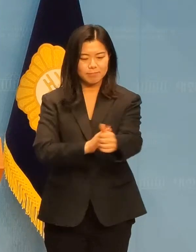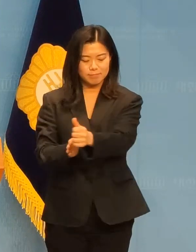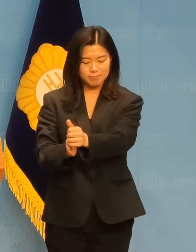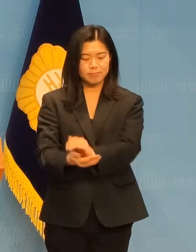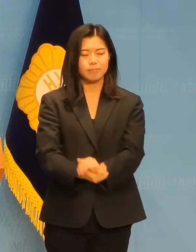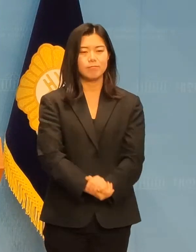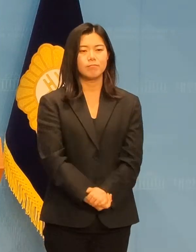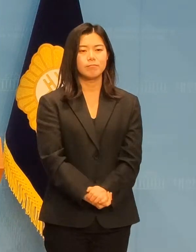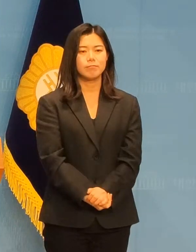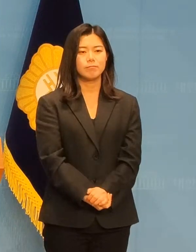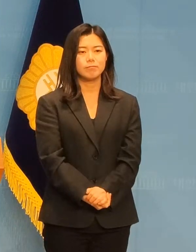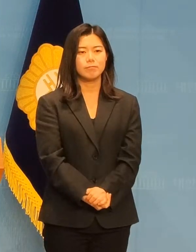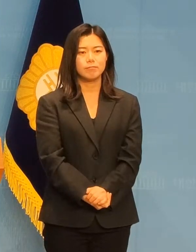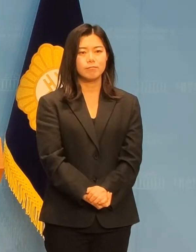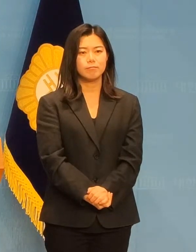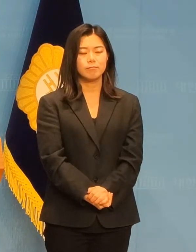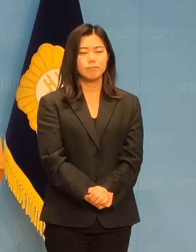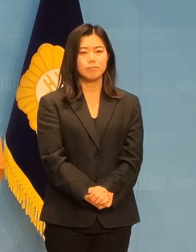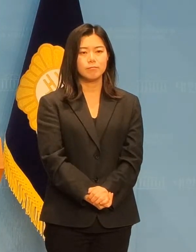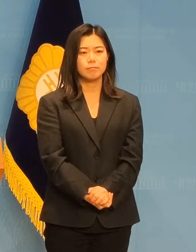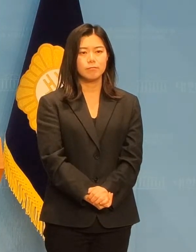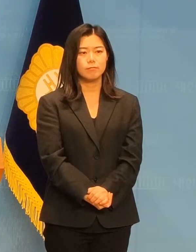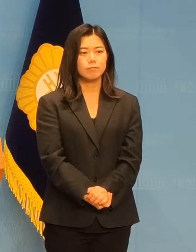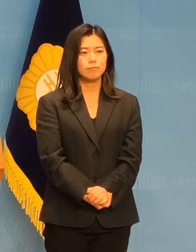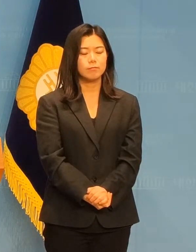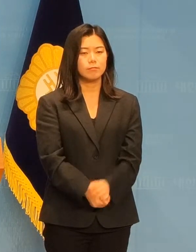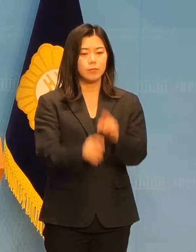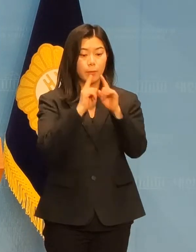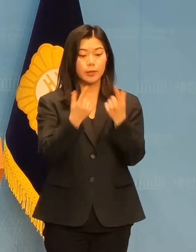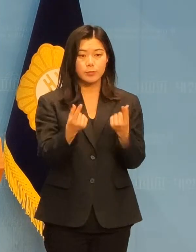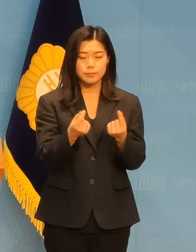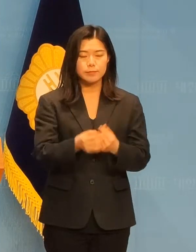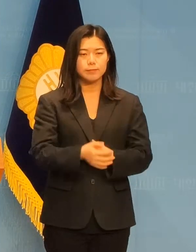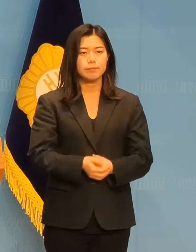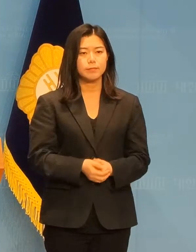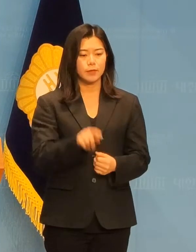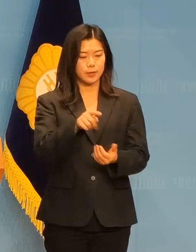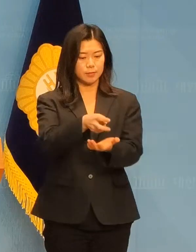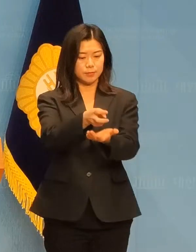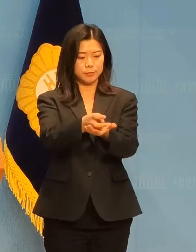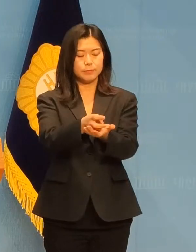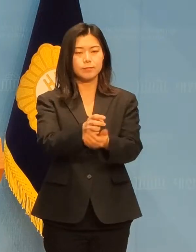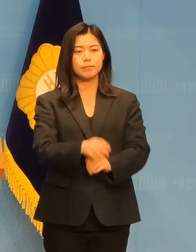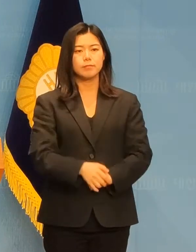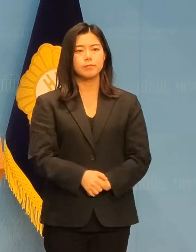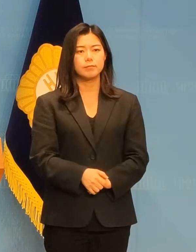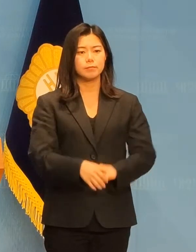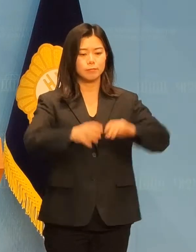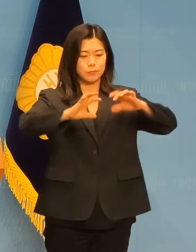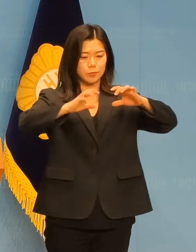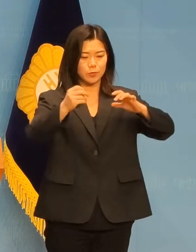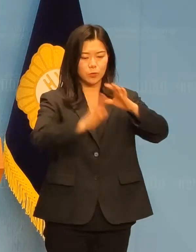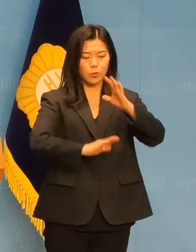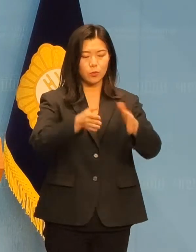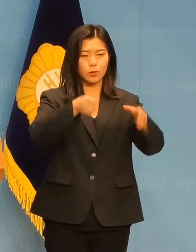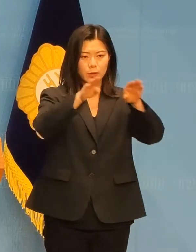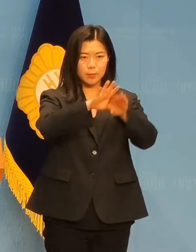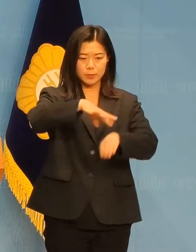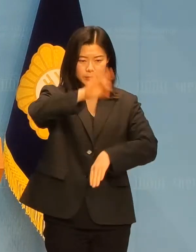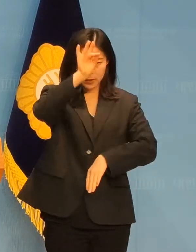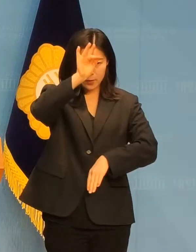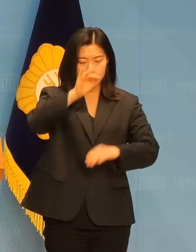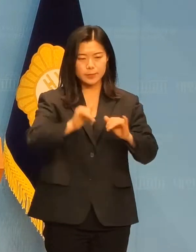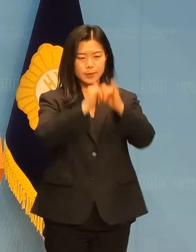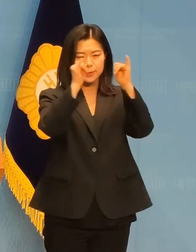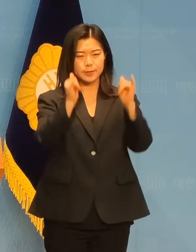받으시기 바랍니다. 말씀드린 바와 같이 이 법안은 국가와 공공기관이 먼저 사회적